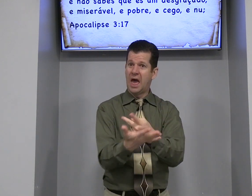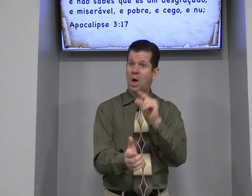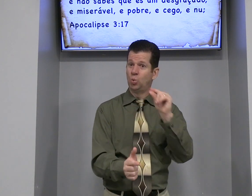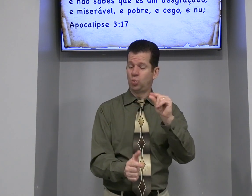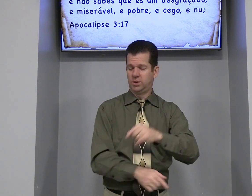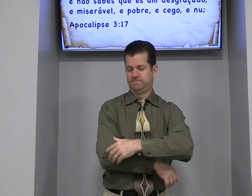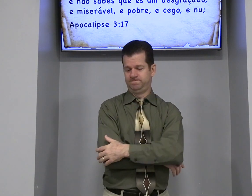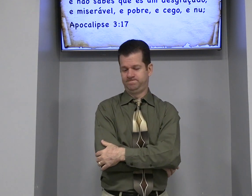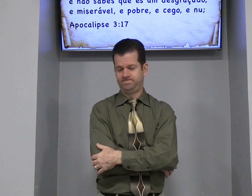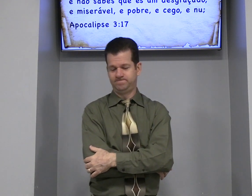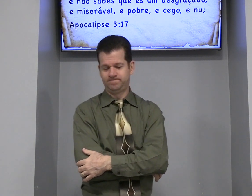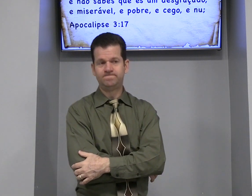Como dizes?